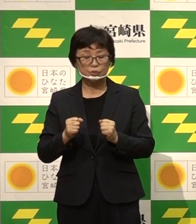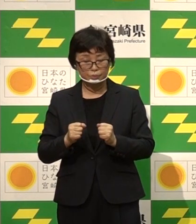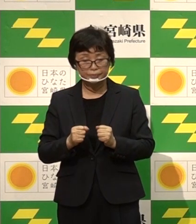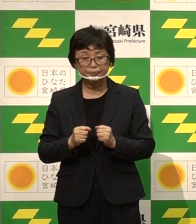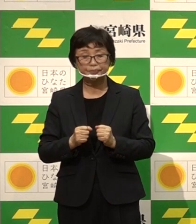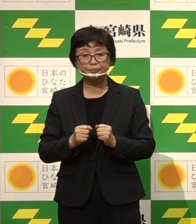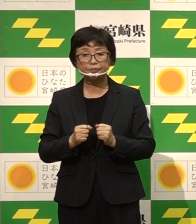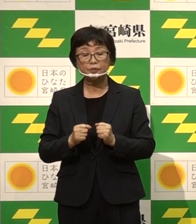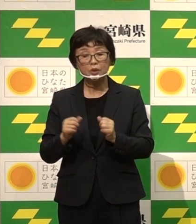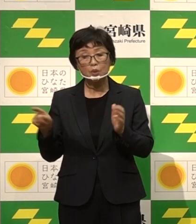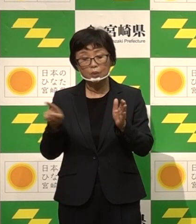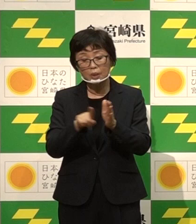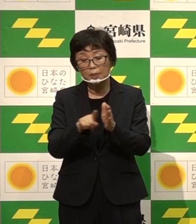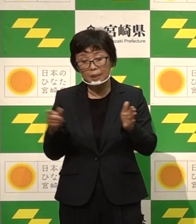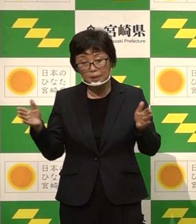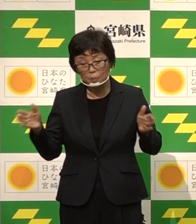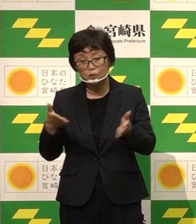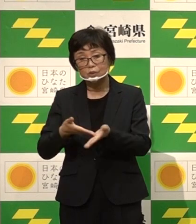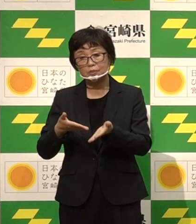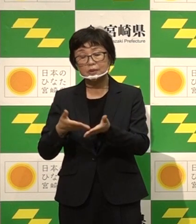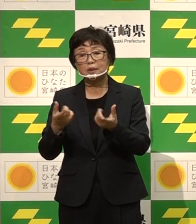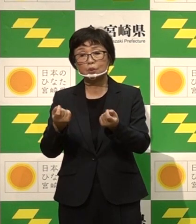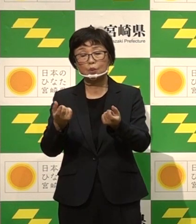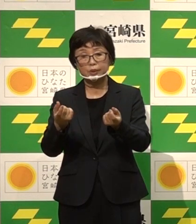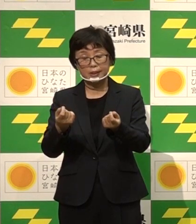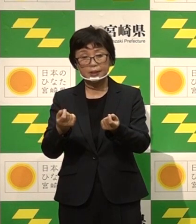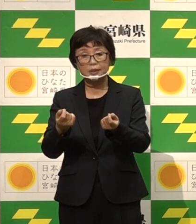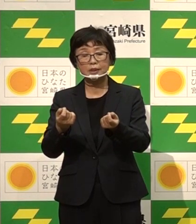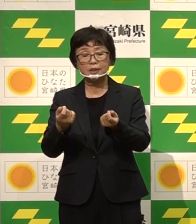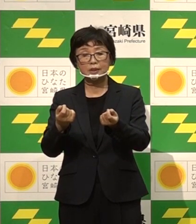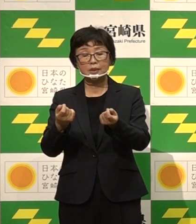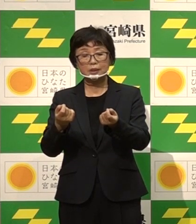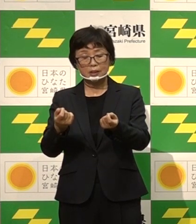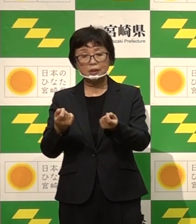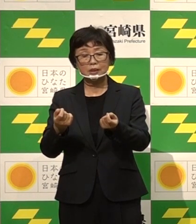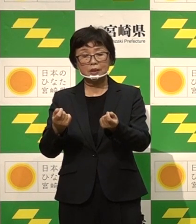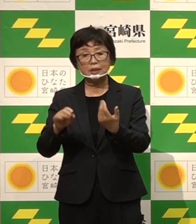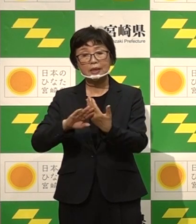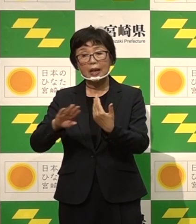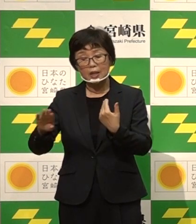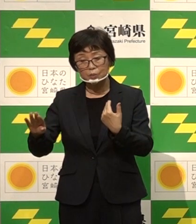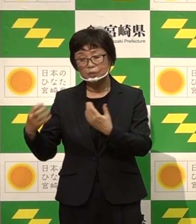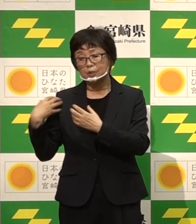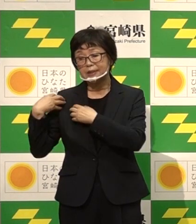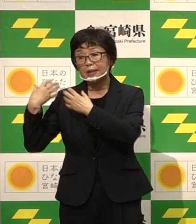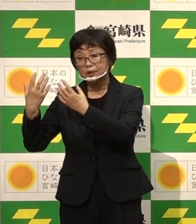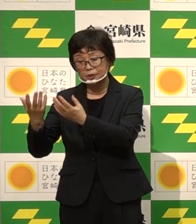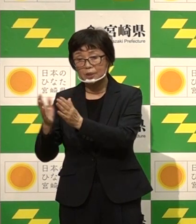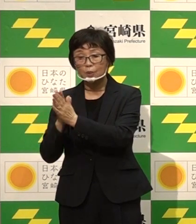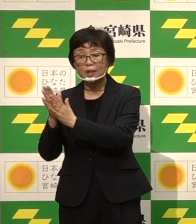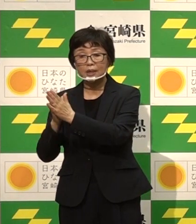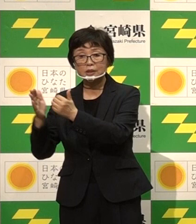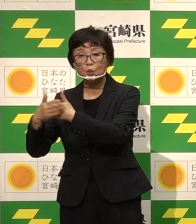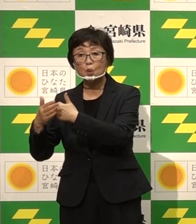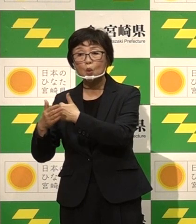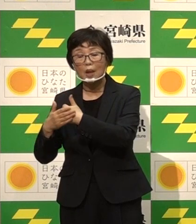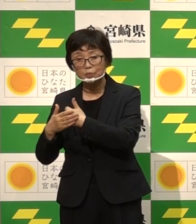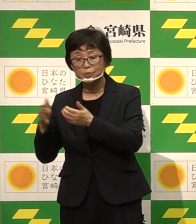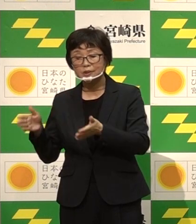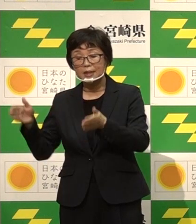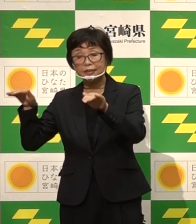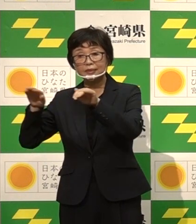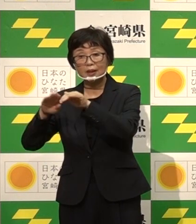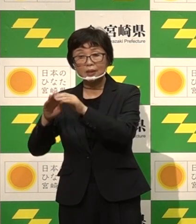ります。これまでご説明しておりますように、外部委託ですね、フォローアップセンター